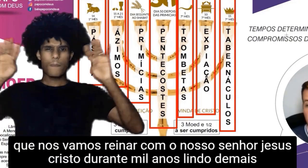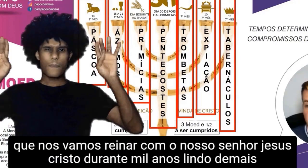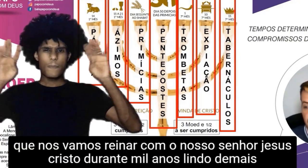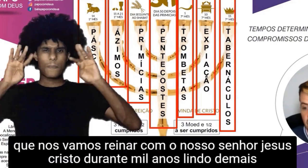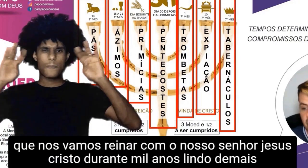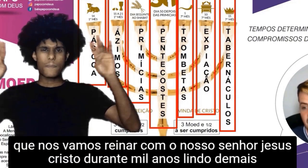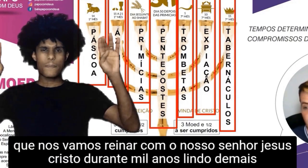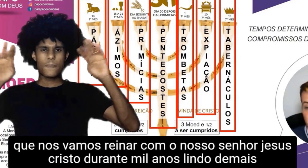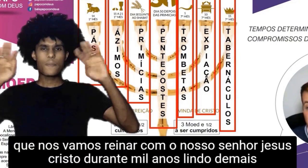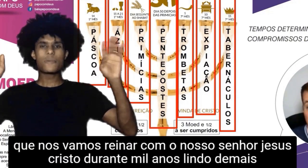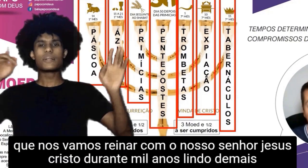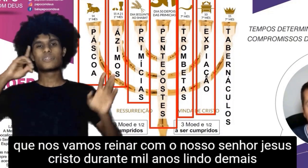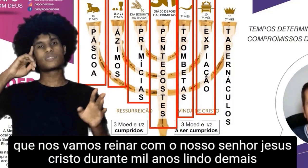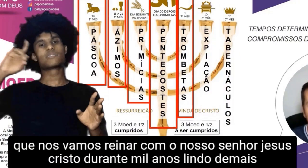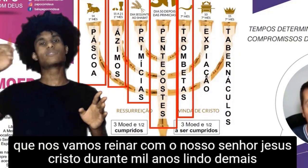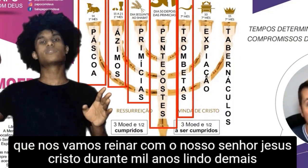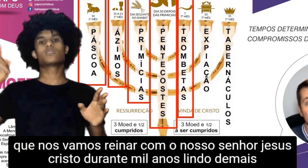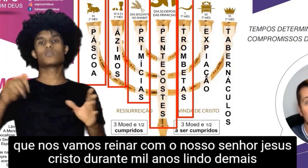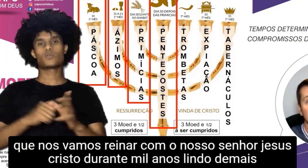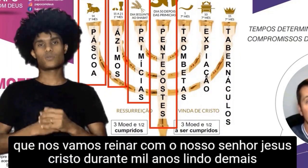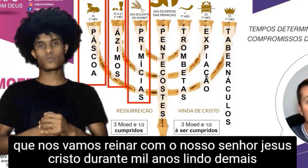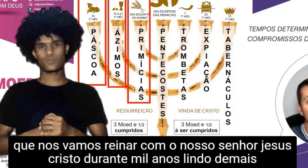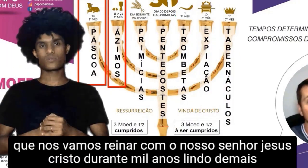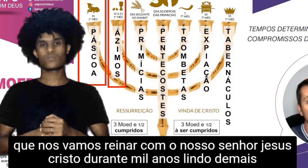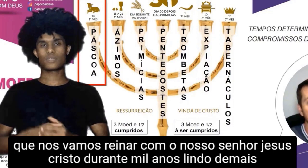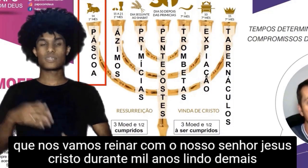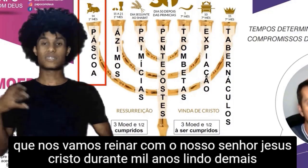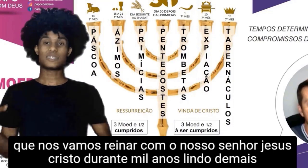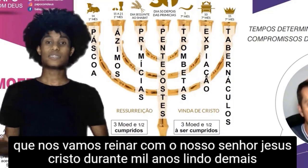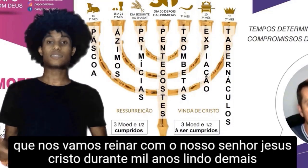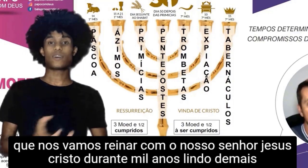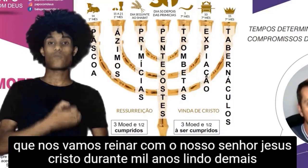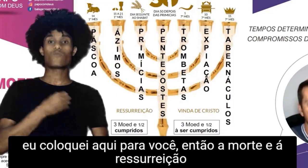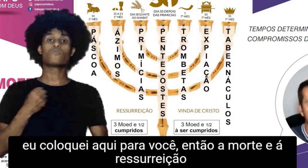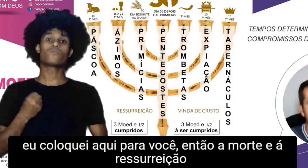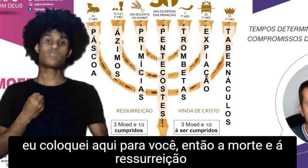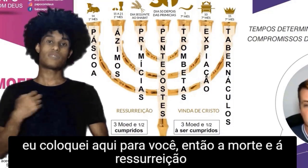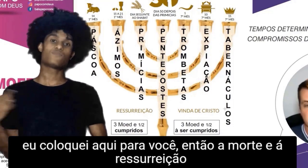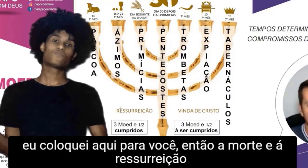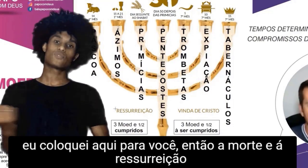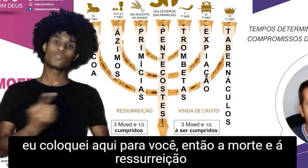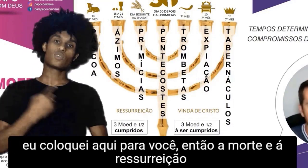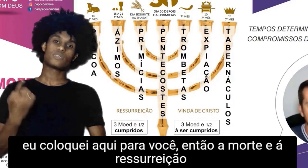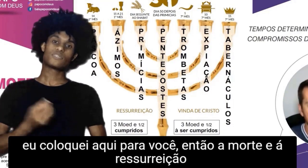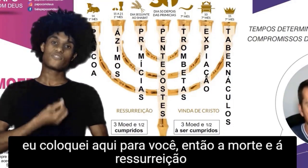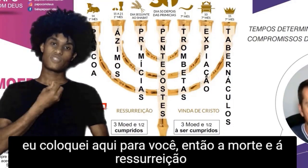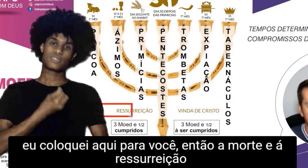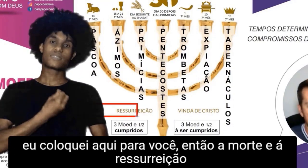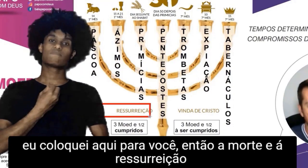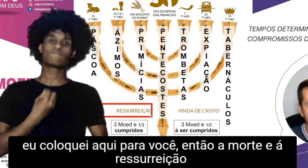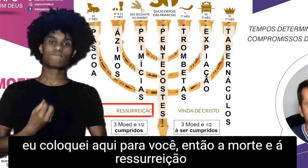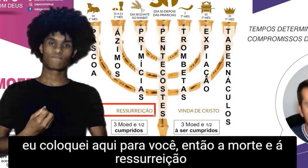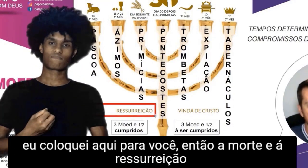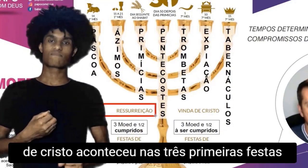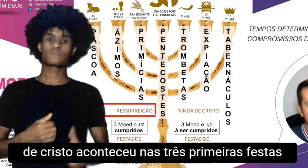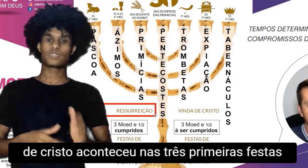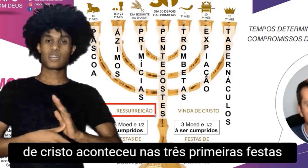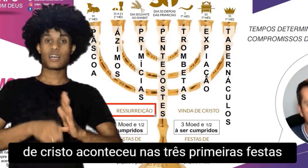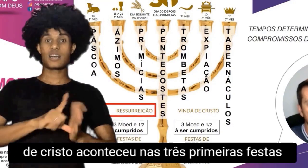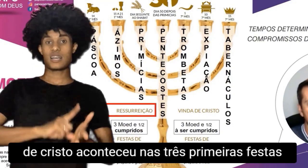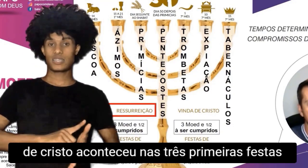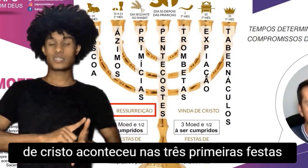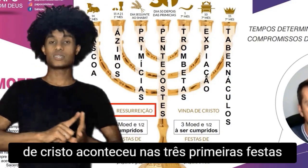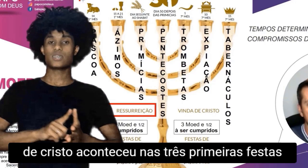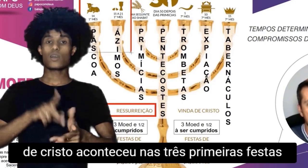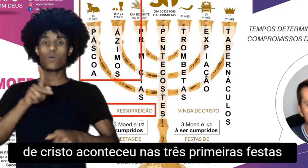reinar com o nosso Senhor Jesus Cristo durante 1000 anos. Lindo demais. Eu coloquei aqui para você, ó, tá aqui, ó. Então, ó, a morte e a ressurreição